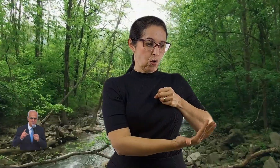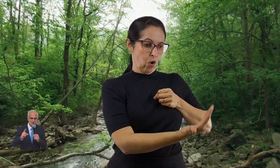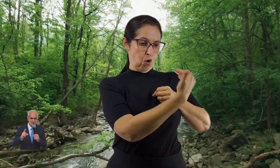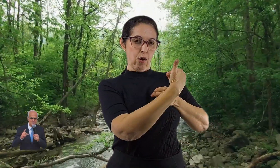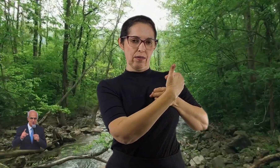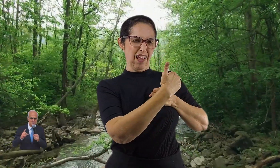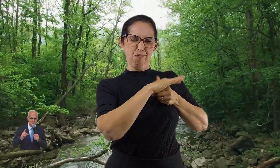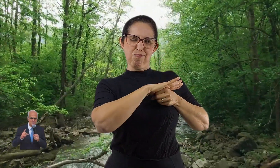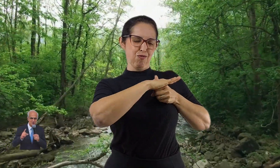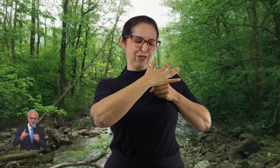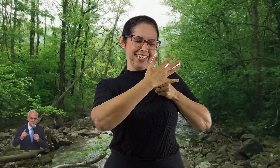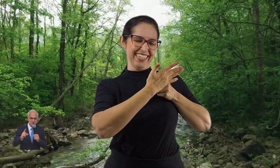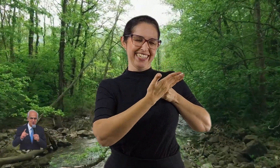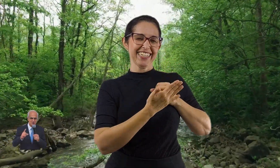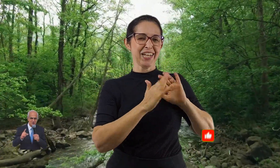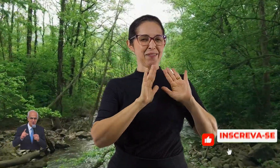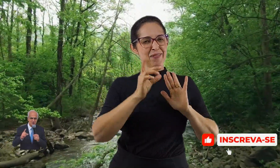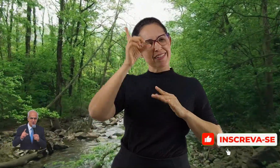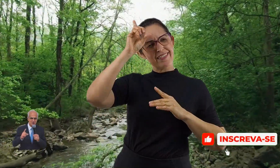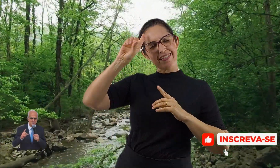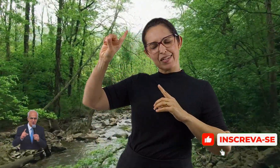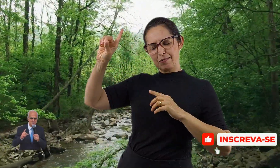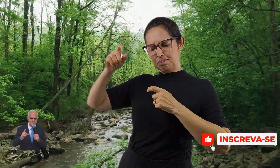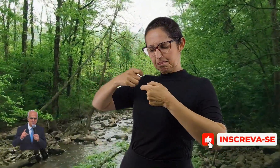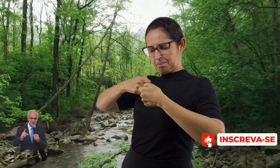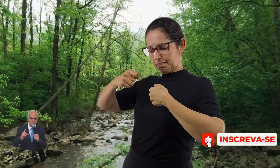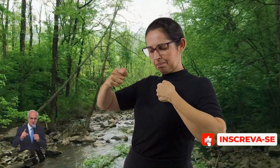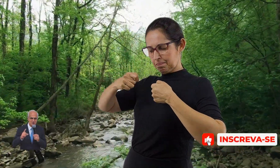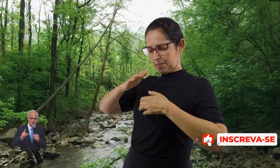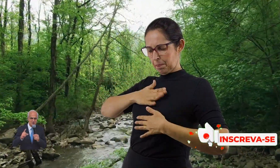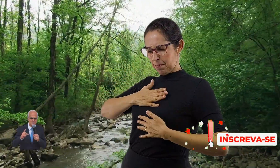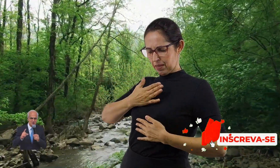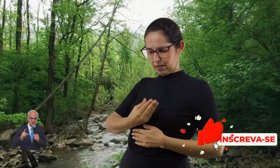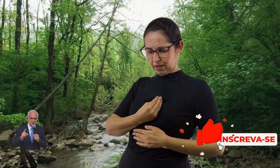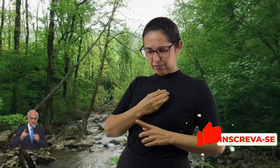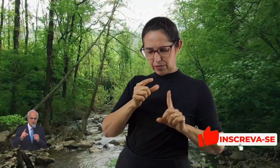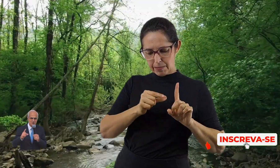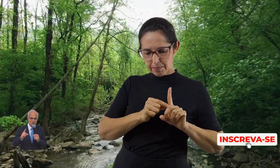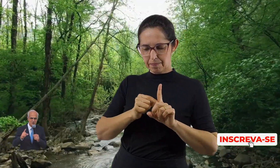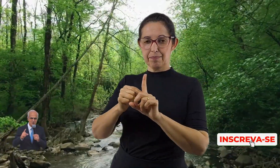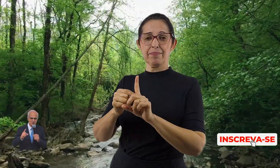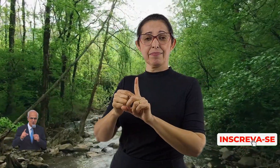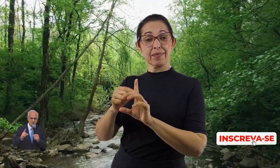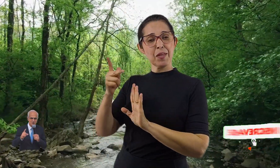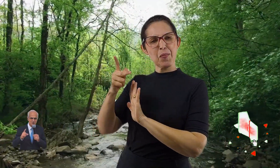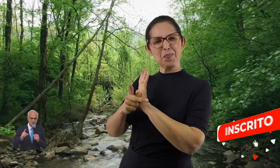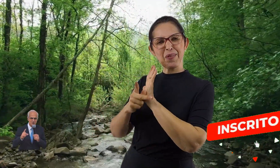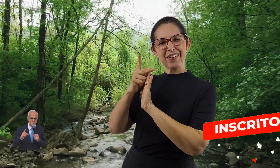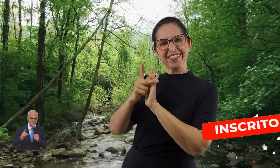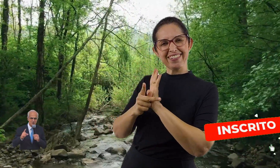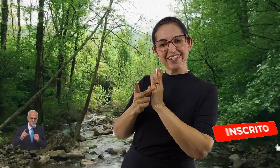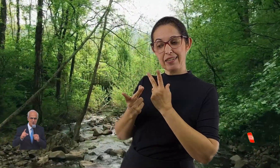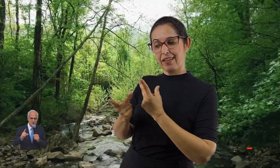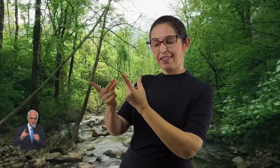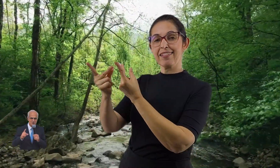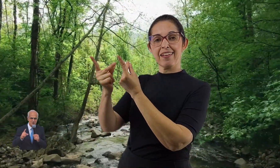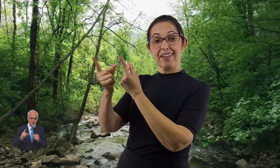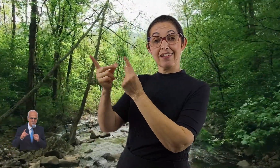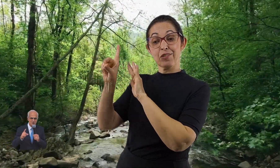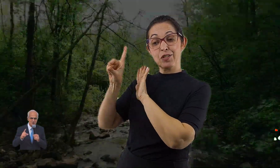coisa, mas que o Senhor possa me dirigir, que o Senhor possa me guiar. É o projeto eterno de Deus para